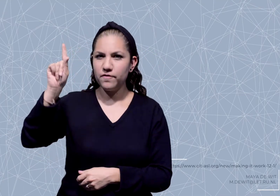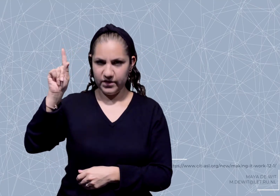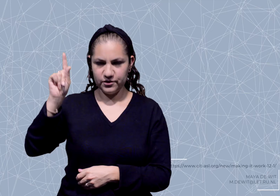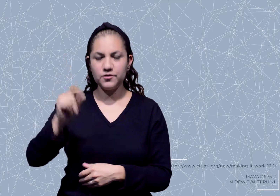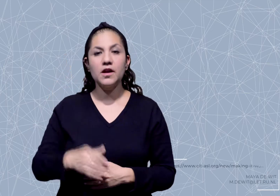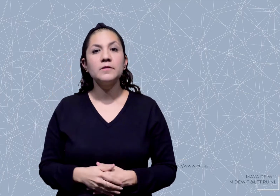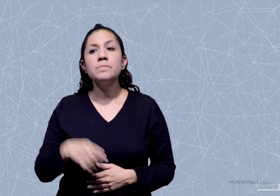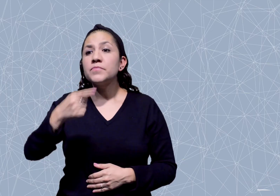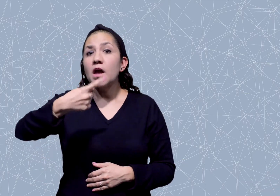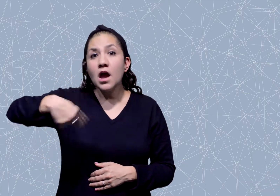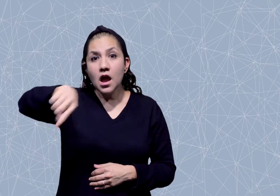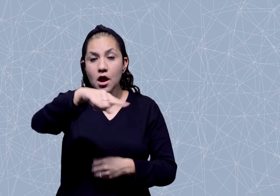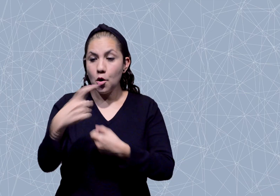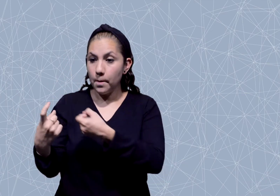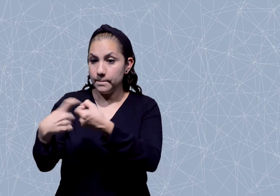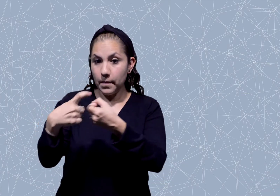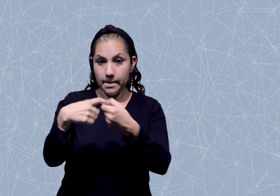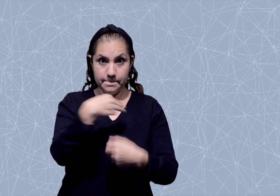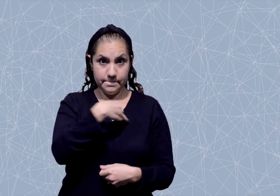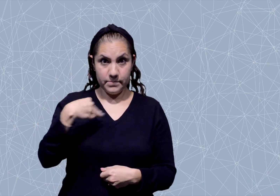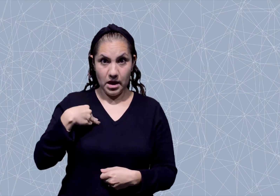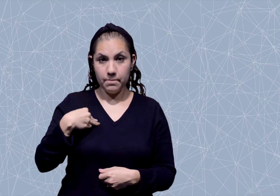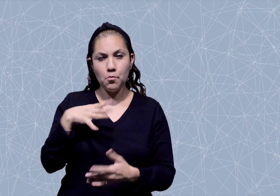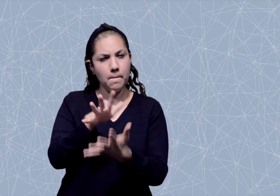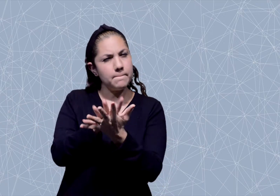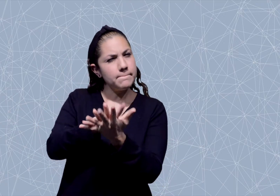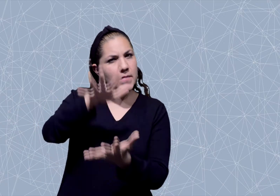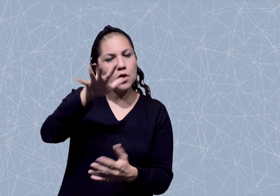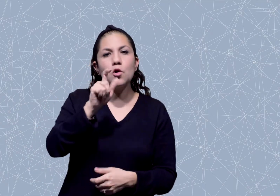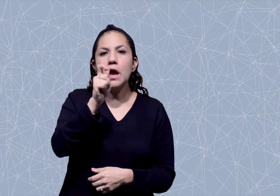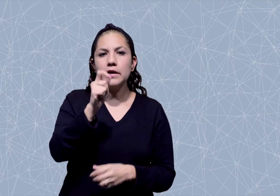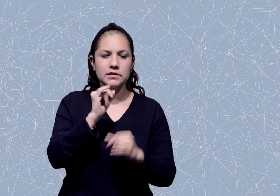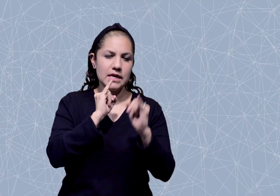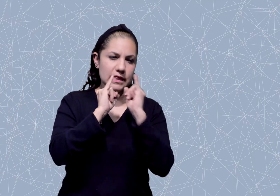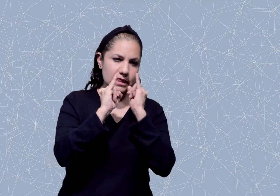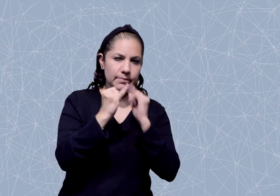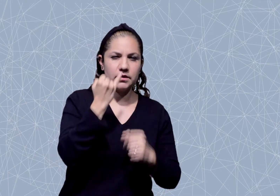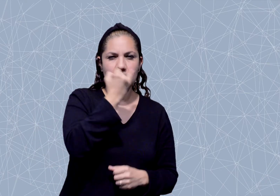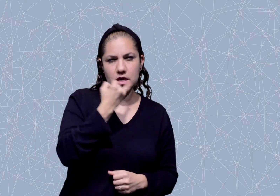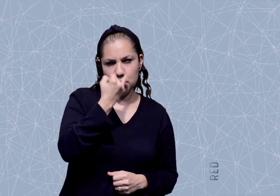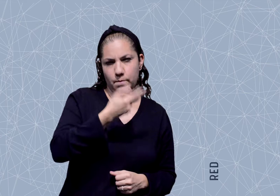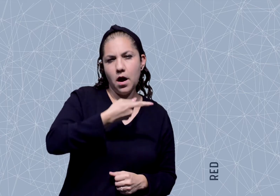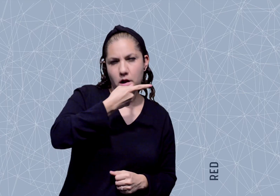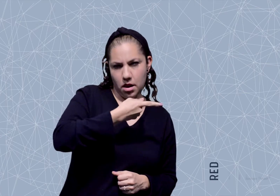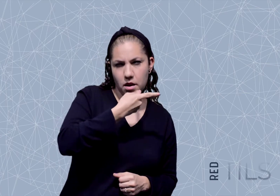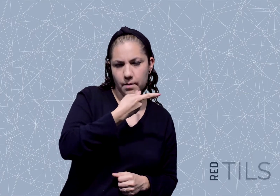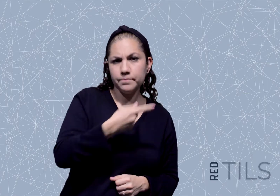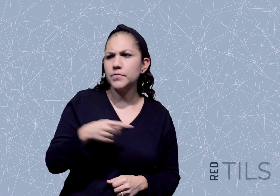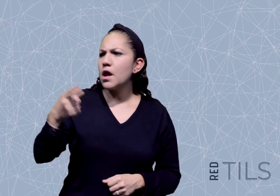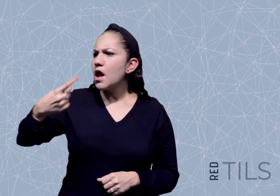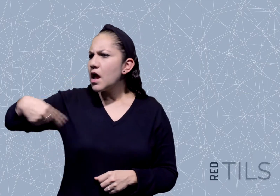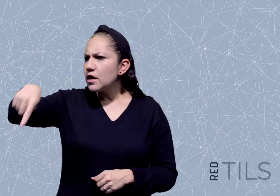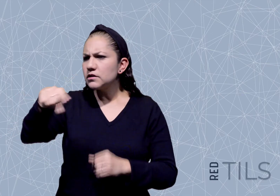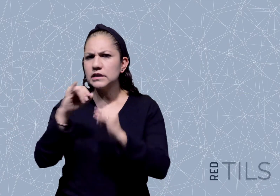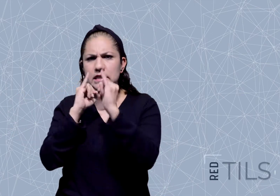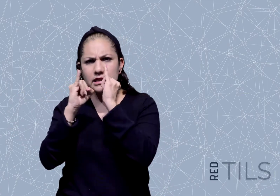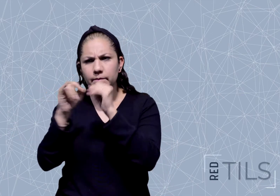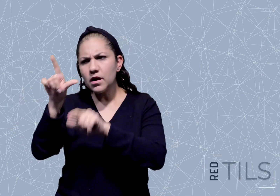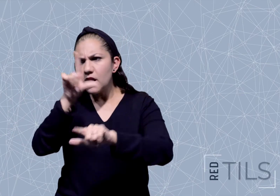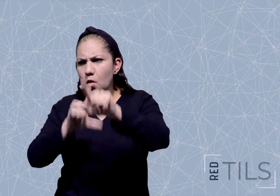solamente. Para animar a los intérpretes de lenguas de señas a ser miembros de la IC, se creó la Red de Lengua de Señas, que